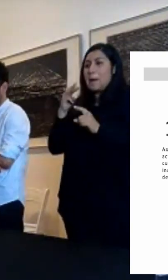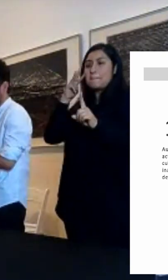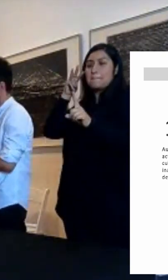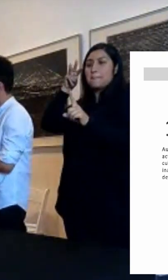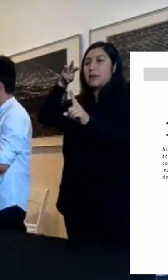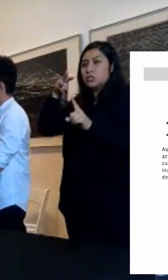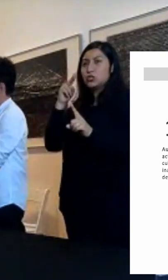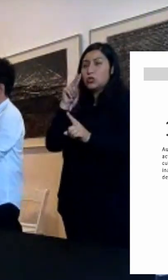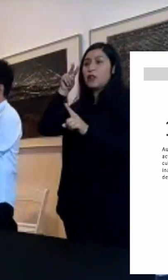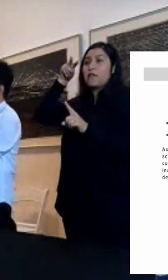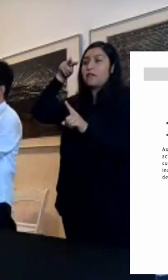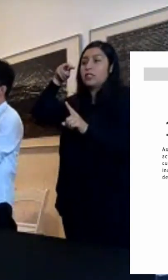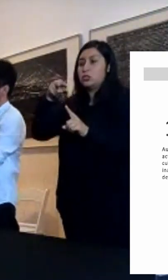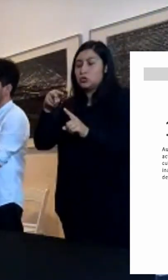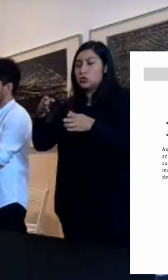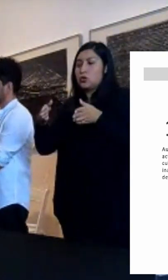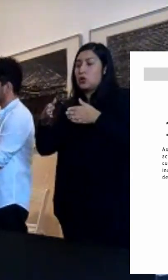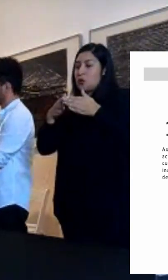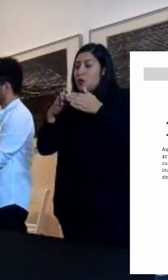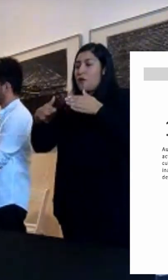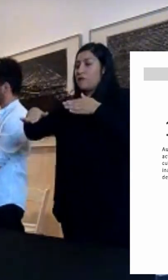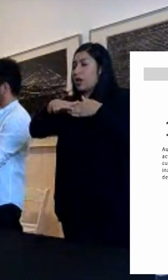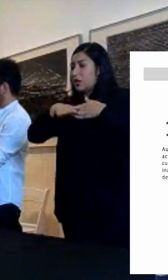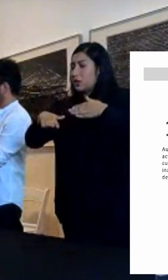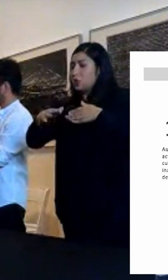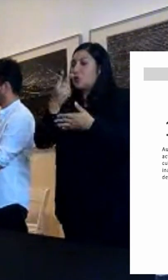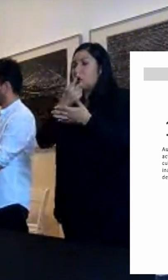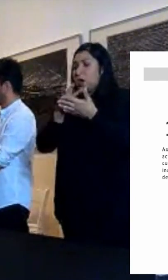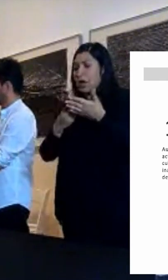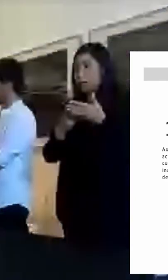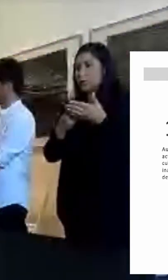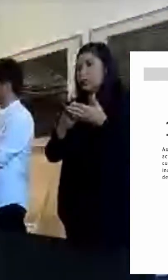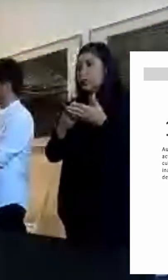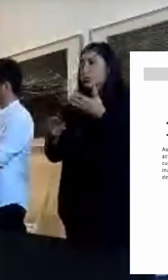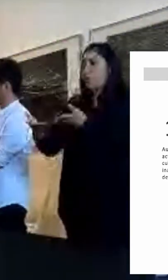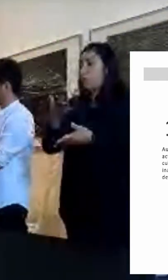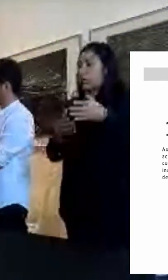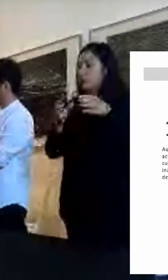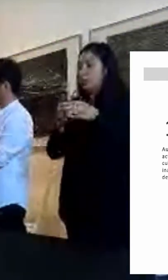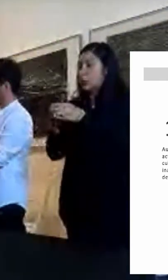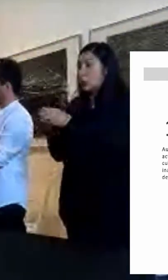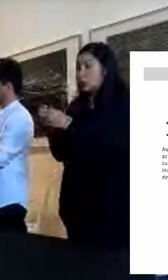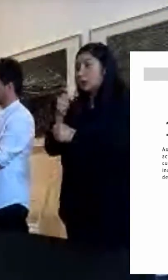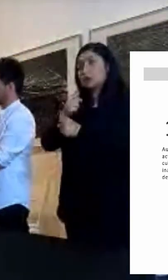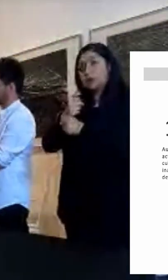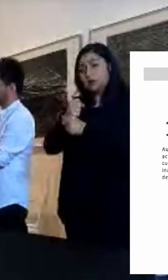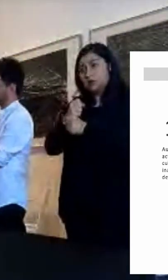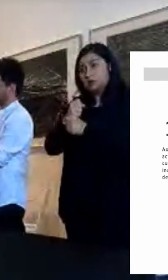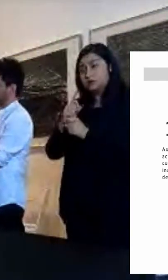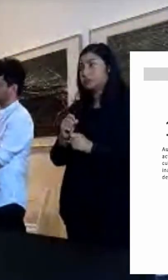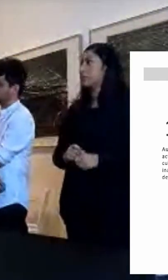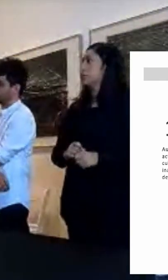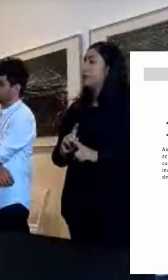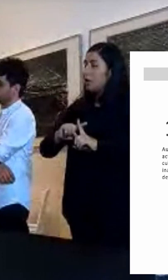esta visión que tenemos desde la Rivarte hacia nuestros propios equipos de trabajo. Pero además, no puedo dejar de mencionar que